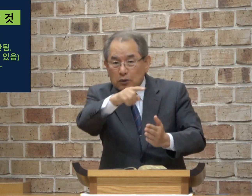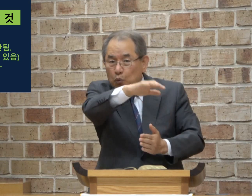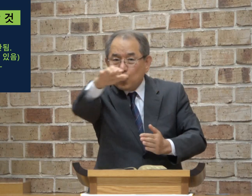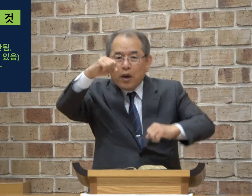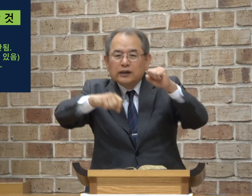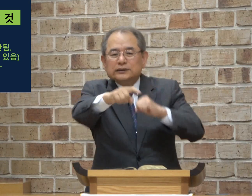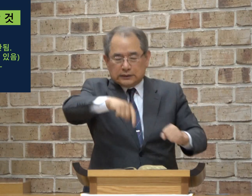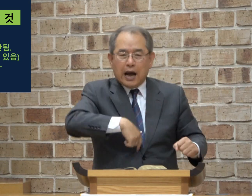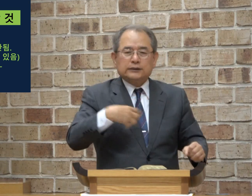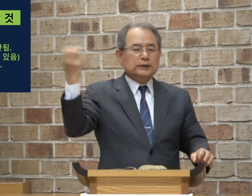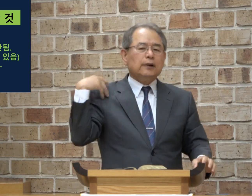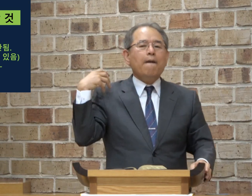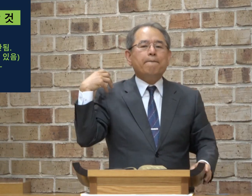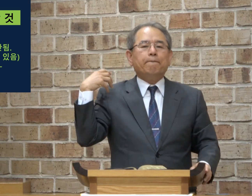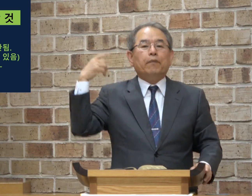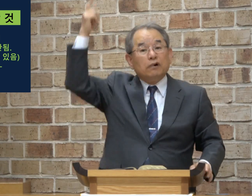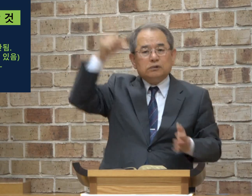결국 생명책에